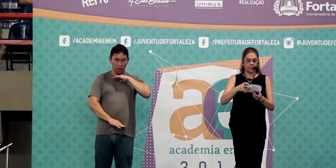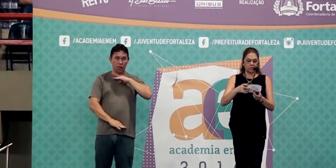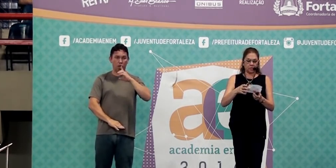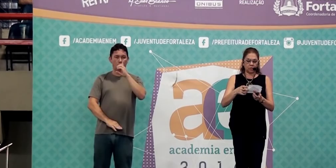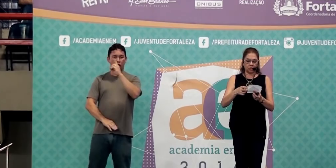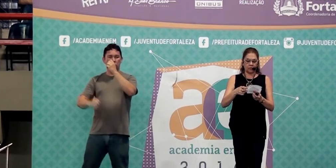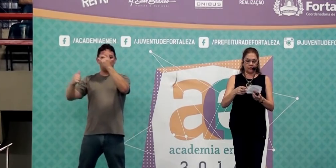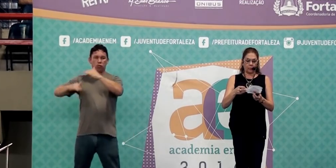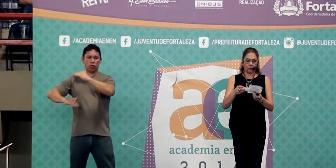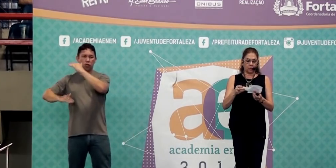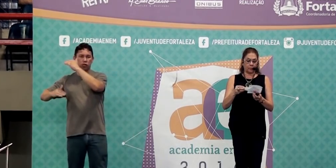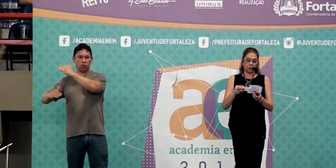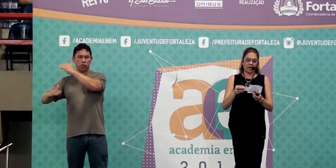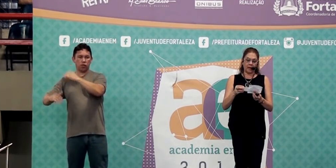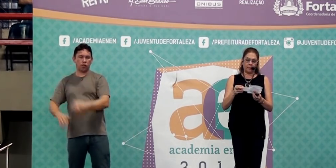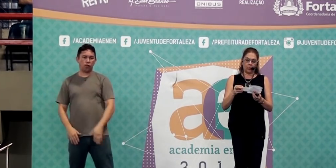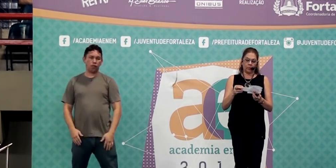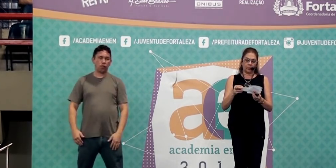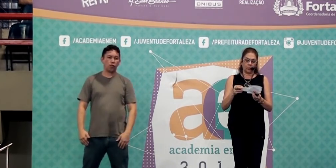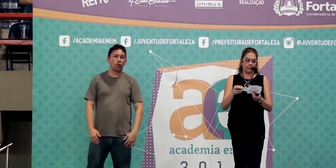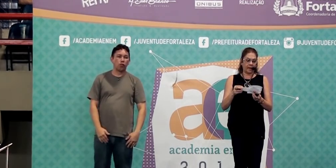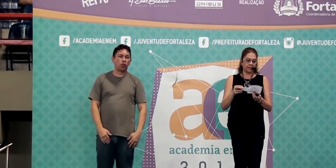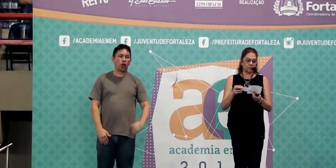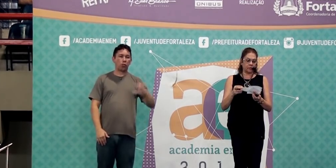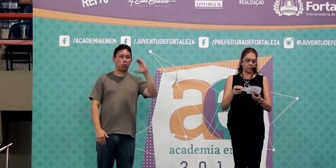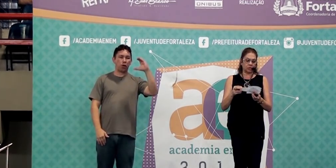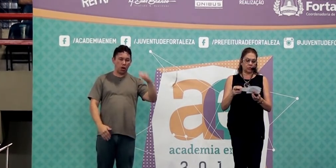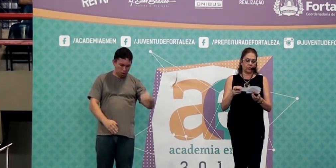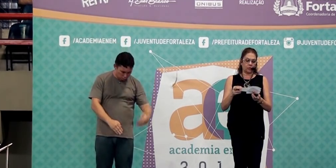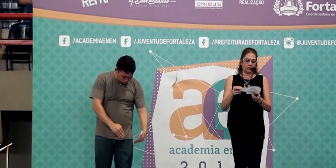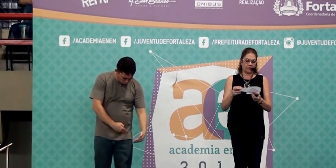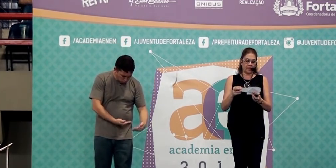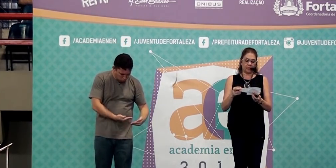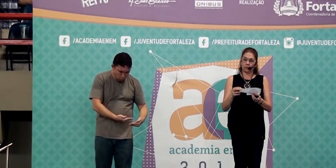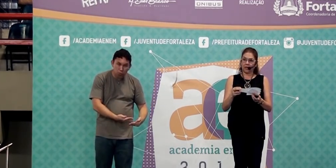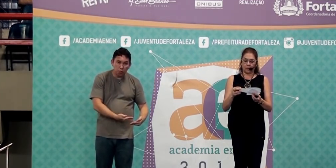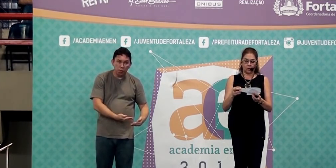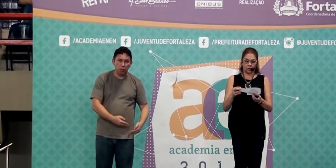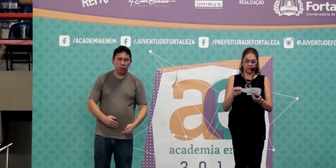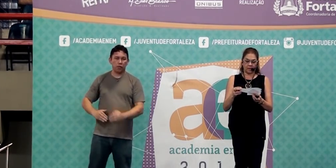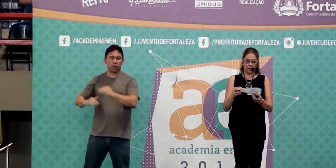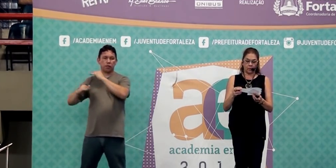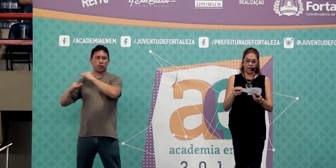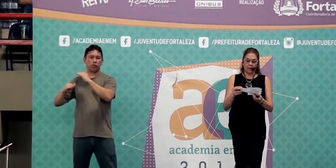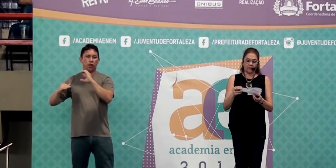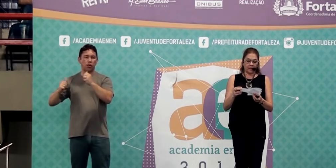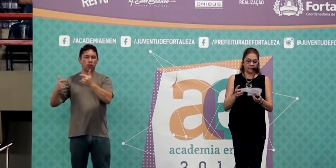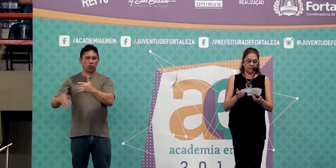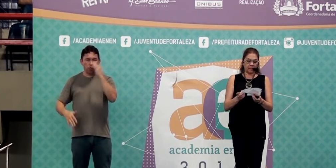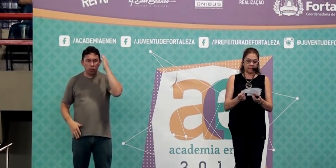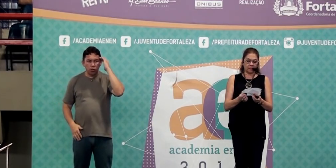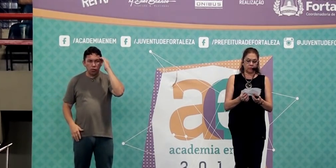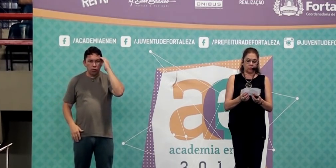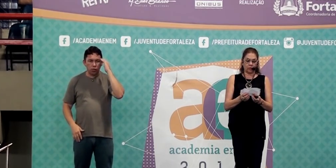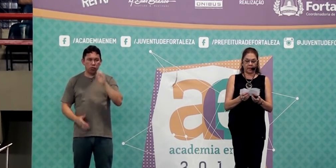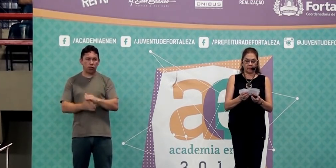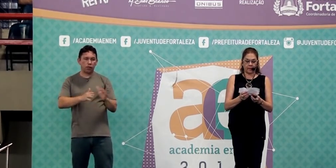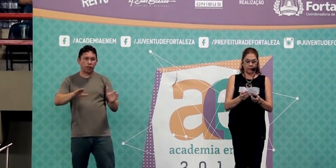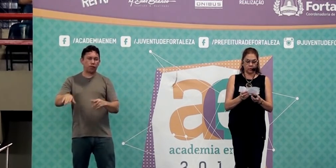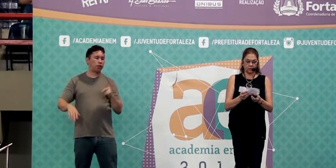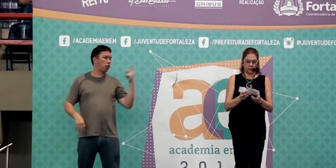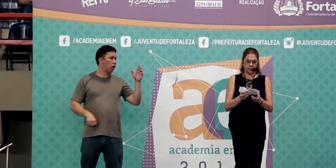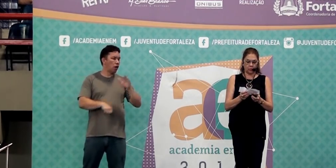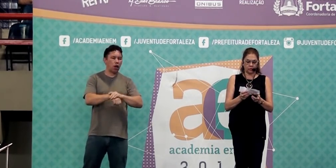O substantivo, poder público, para substituir o governo na conclusão, deve ser escrito com